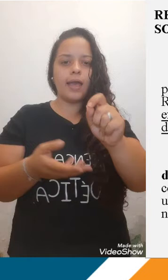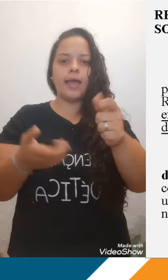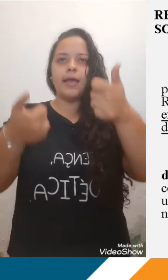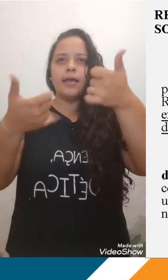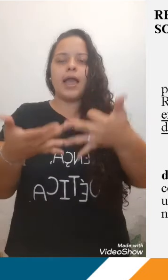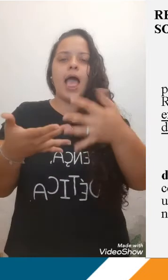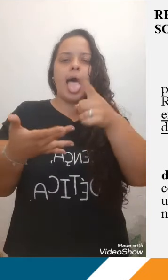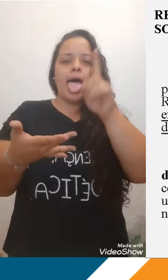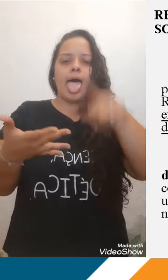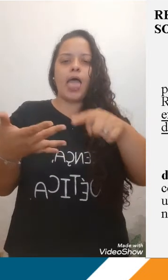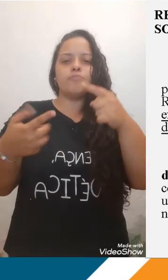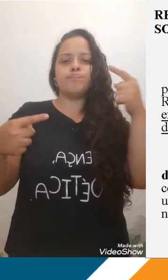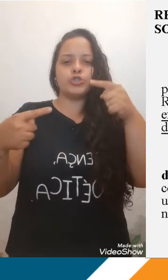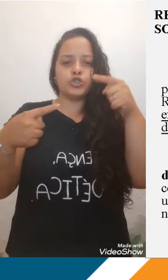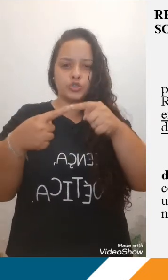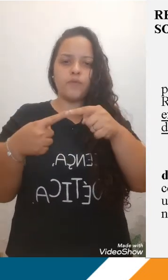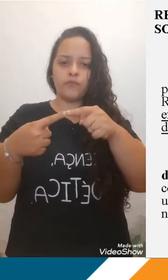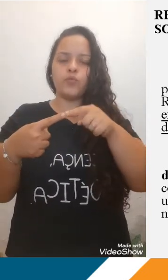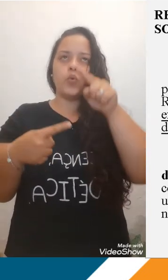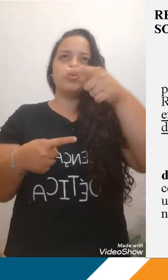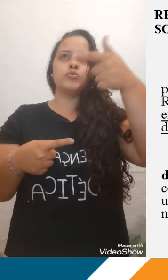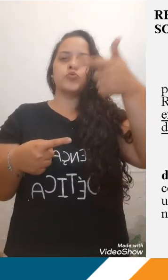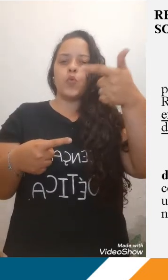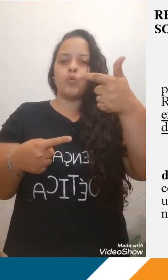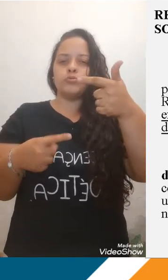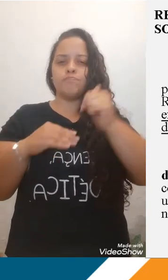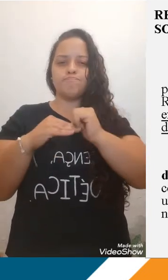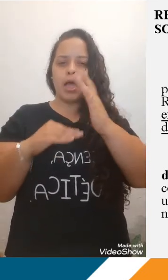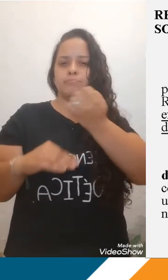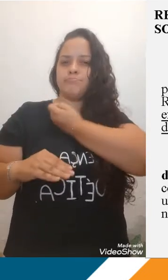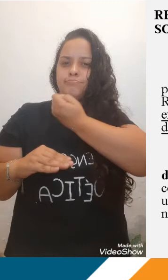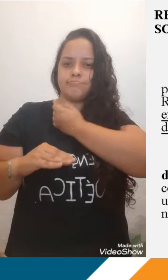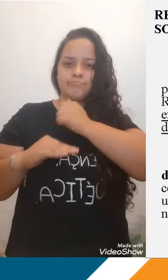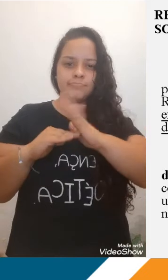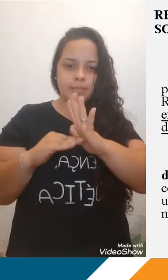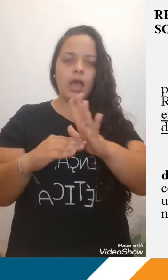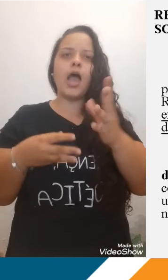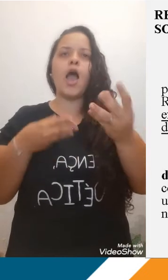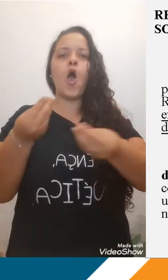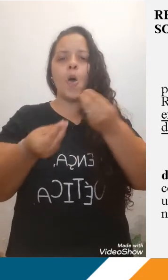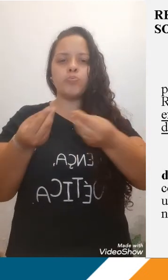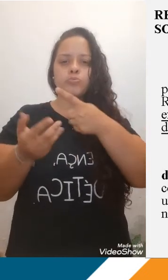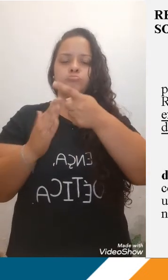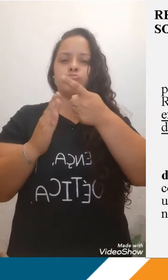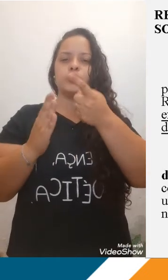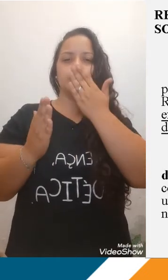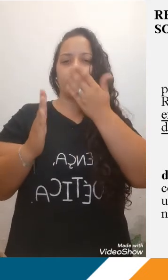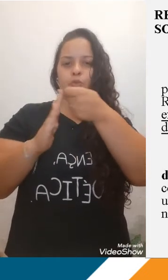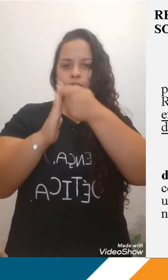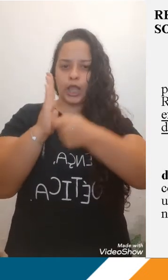que se atinja as notas mais altas na competência 2. O que isso significa? Para além da verificação do tipo de texto